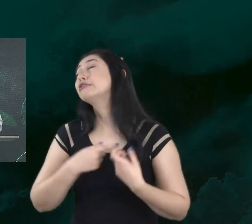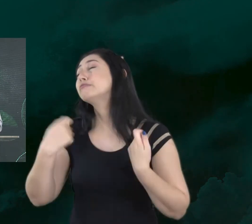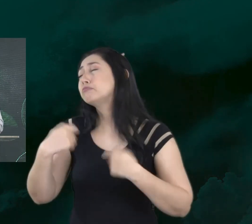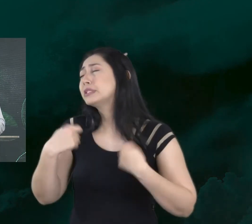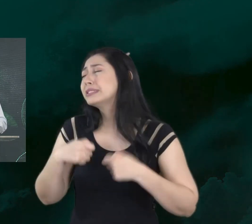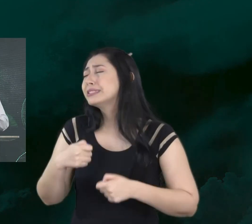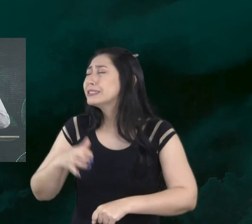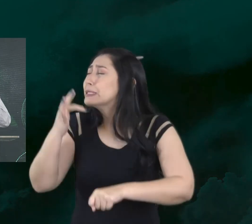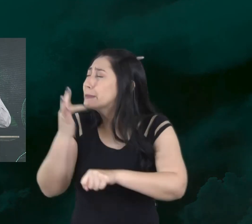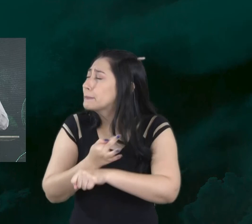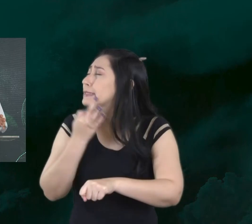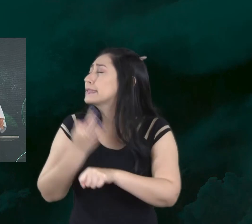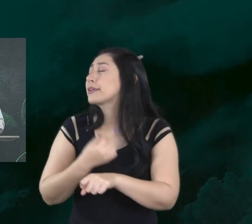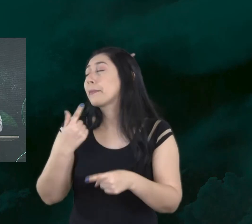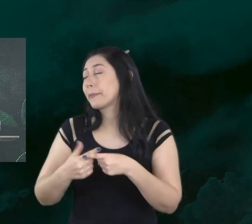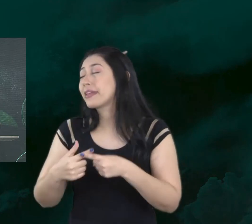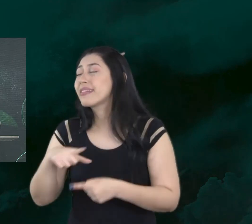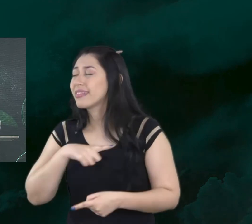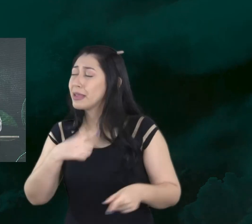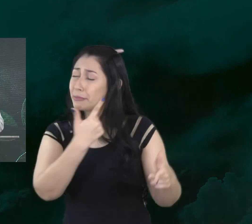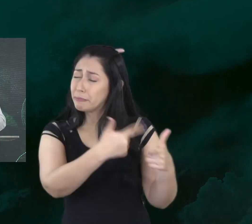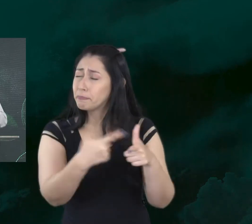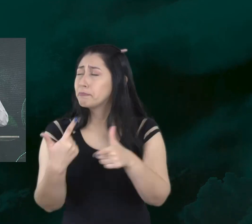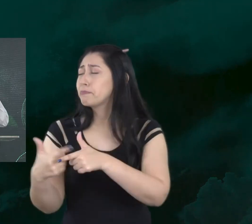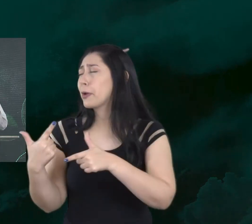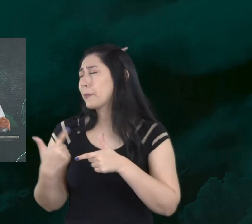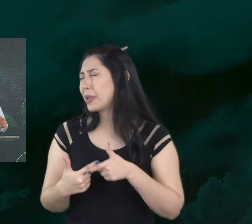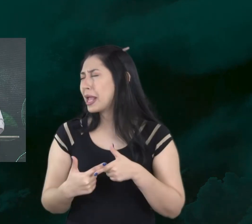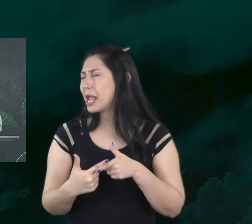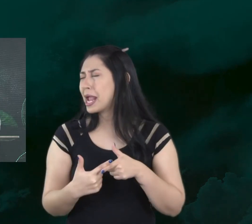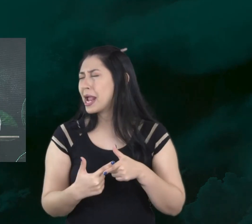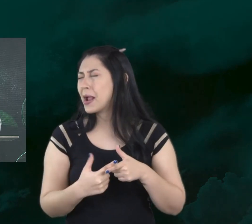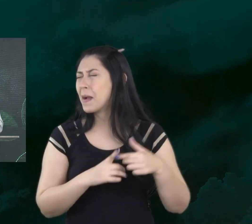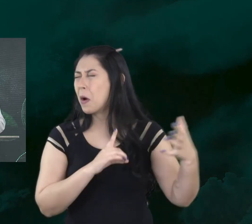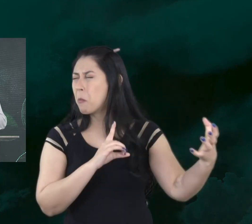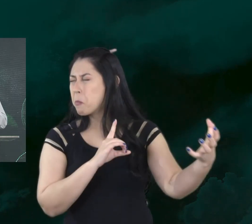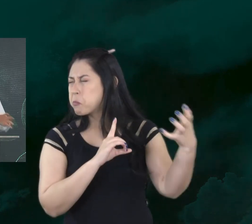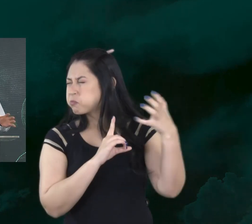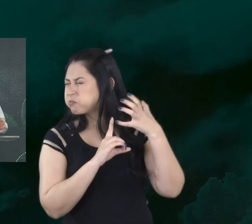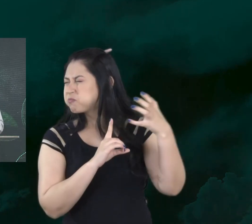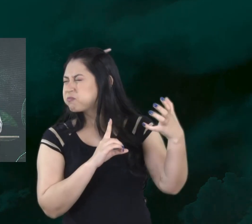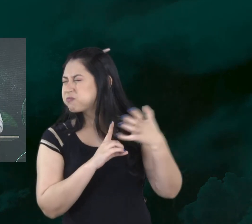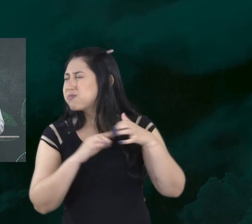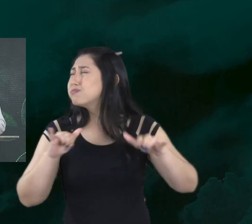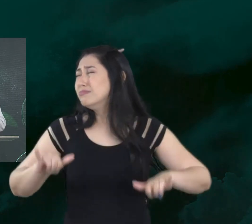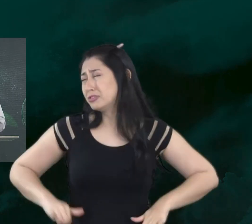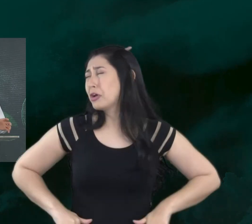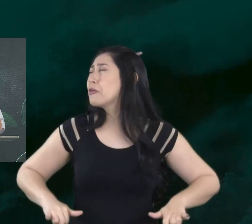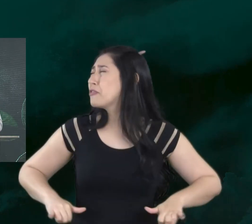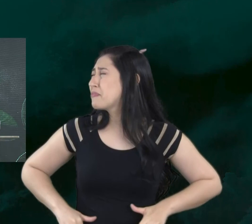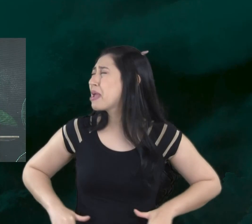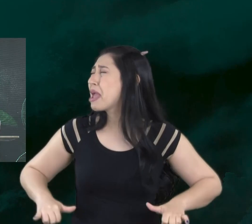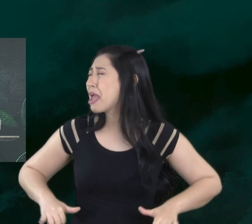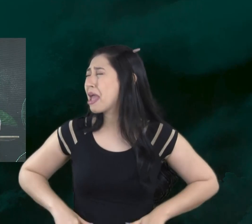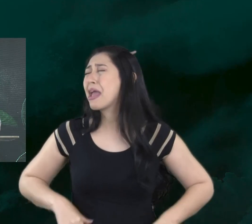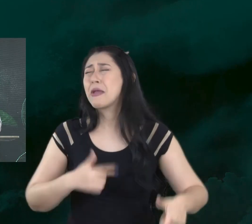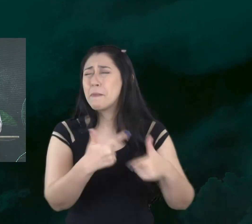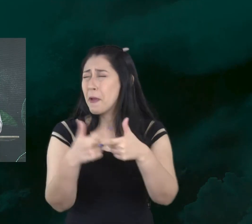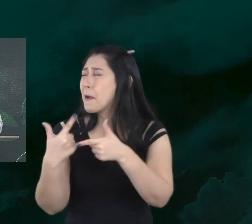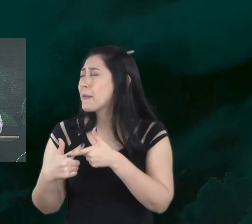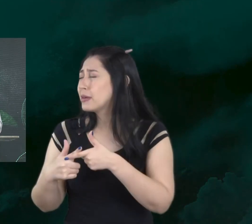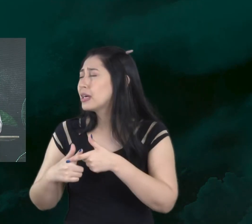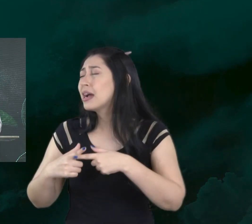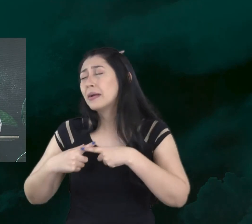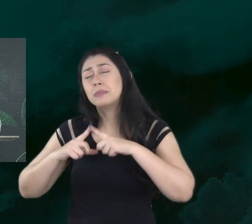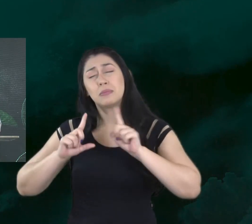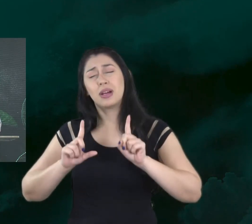perseverança, porque virão tempos difíceis, virão pressões, virão sofrimentos, tribulações,